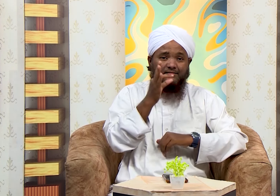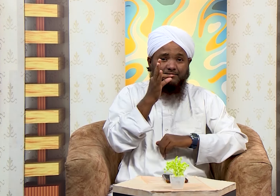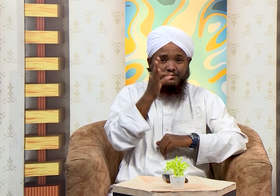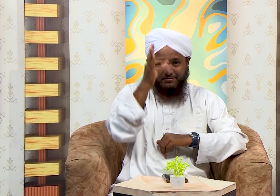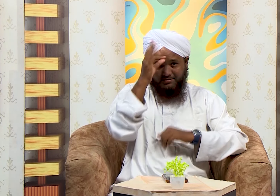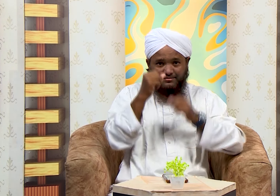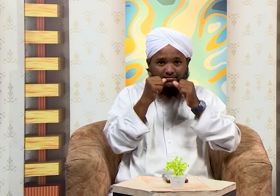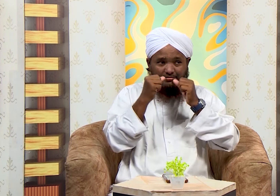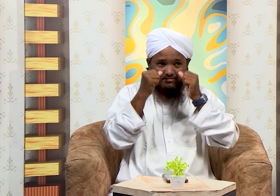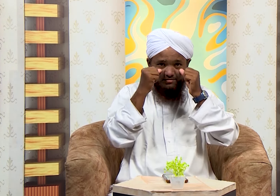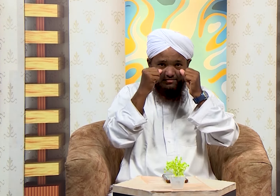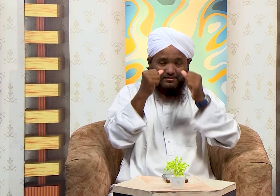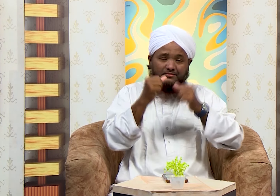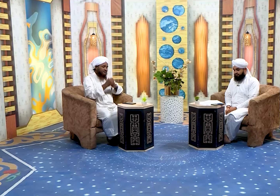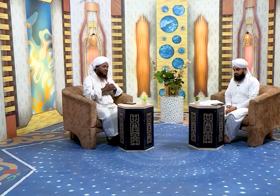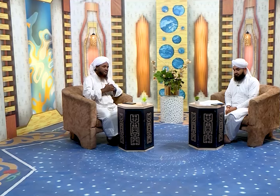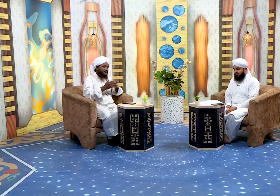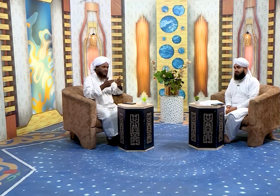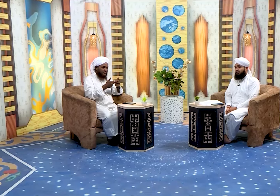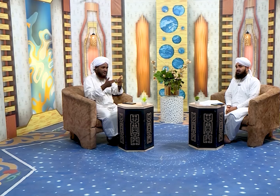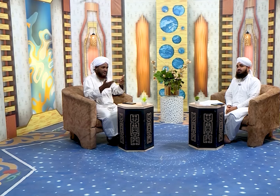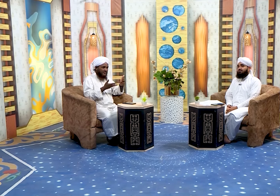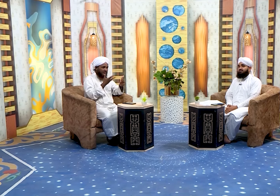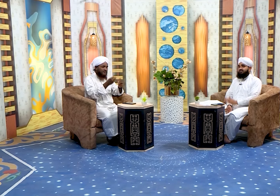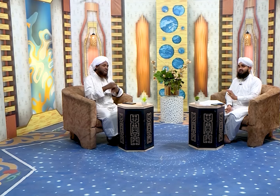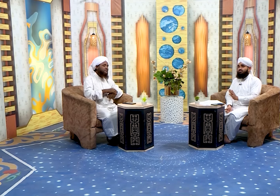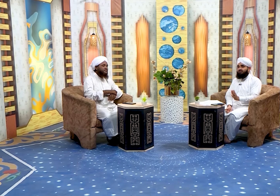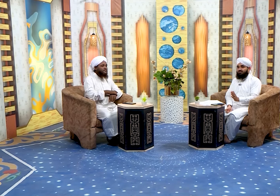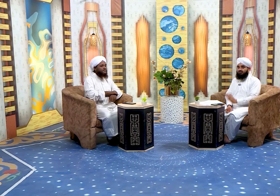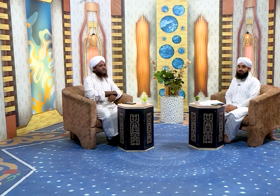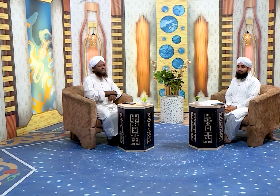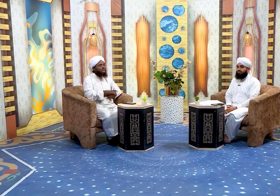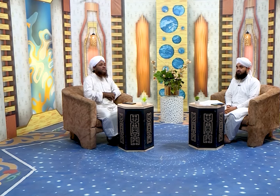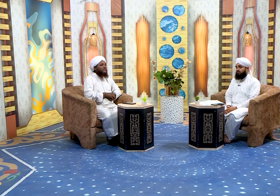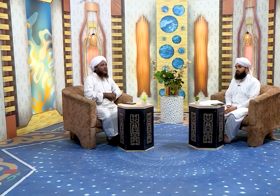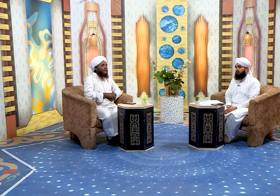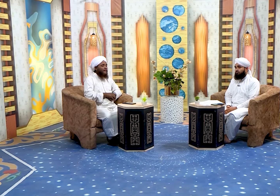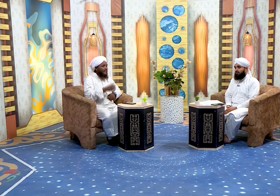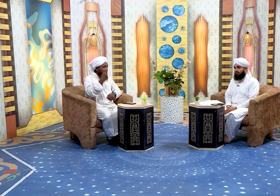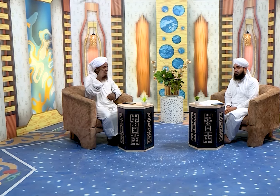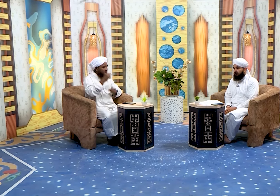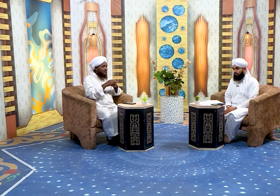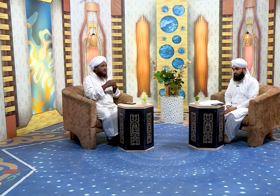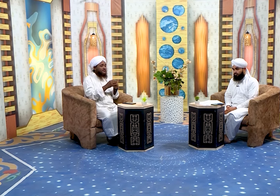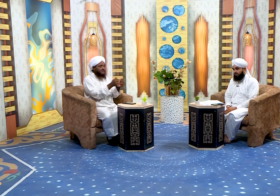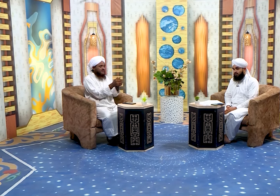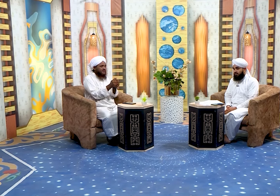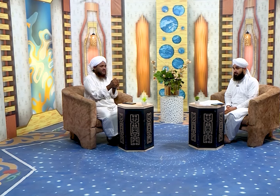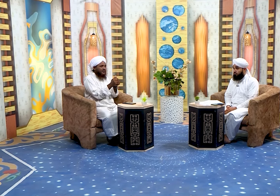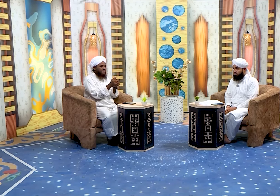ملتا ہے وہ ہم سنتے ہیں کہ حضرت زید بن سانہ رضی اللہ تعالی عنہ انہوں